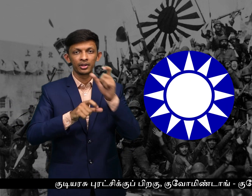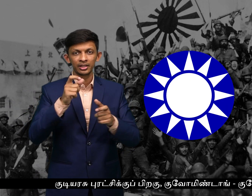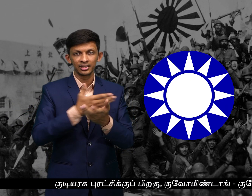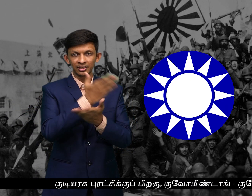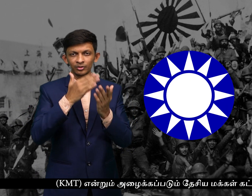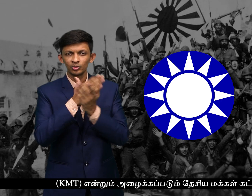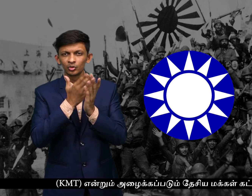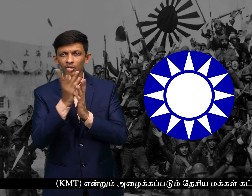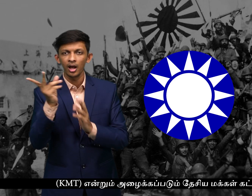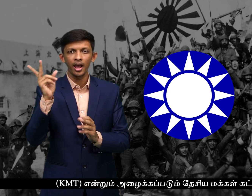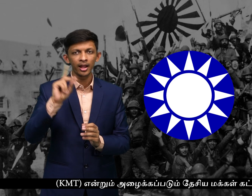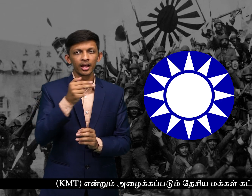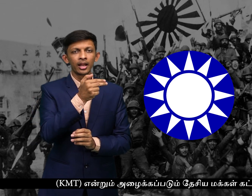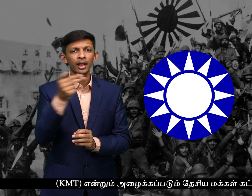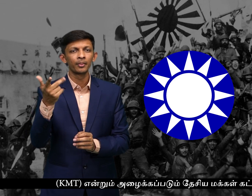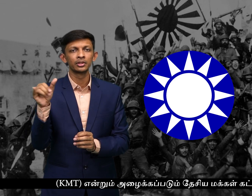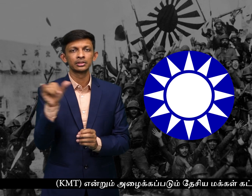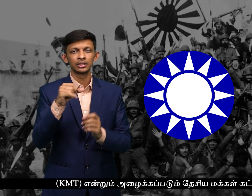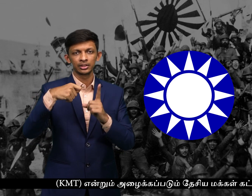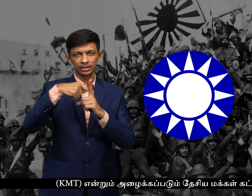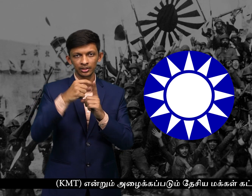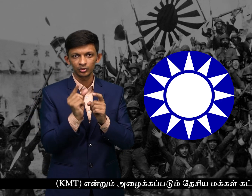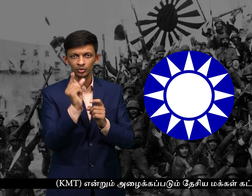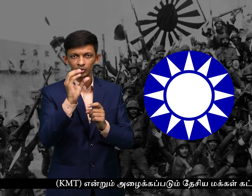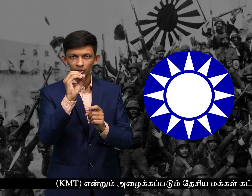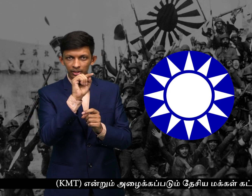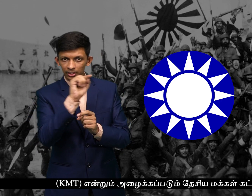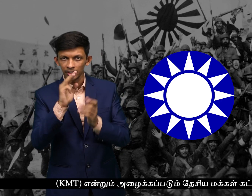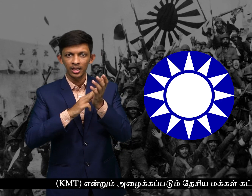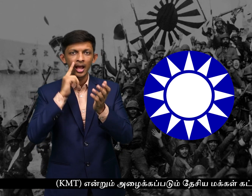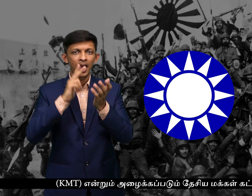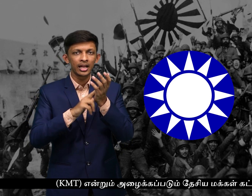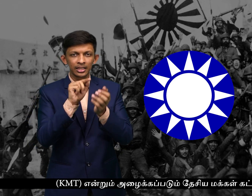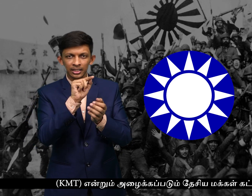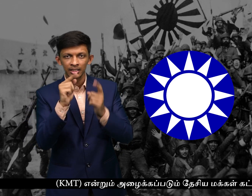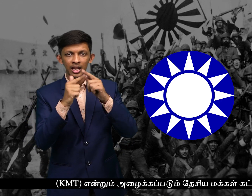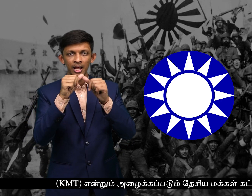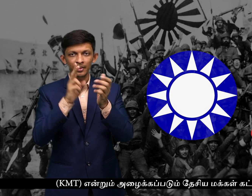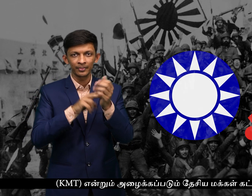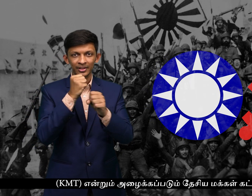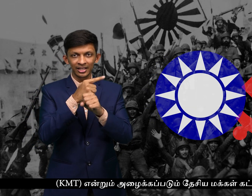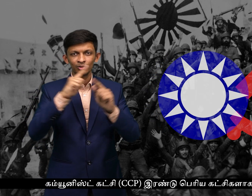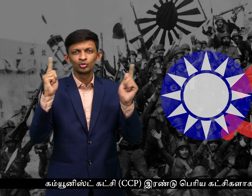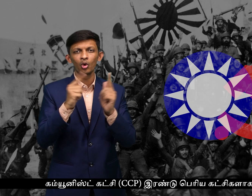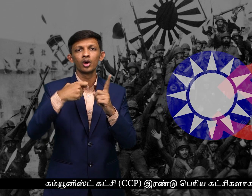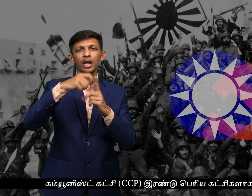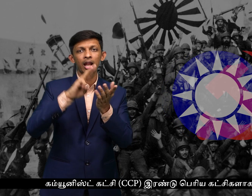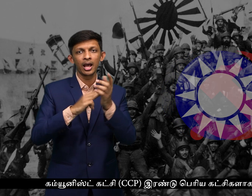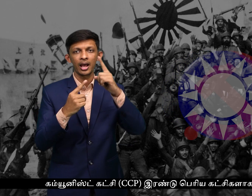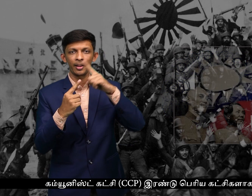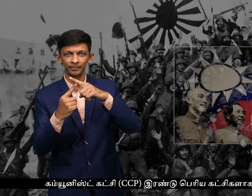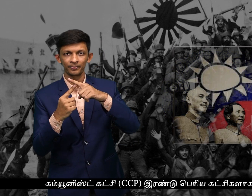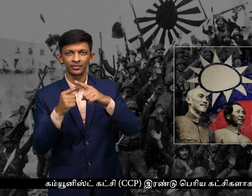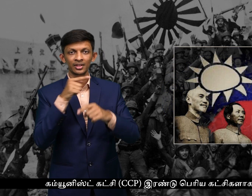குவோமின்டாங் அதாவது KMT என்றும் அழைக்கப்படும் தேசிய மக்கள் கட்சி மற்றும் சீன கம்யூனிஸ்ட்